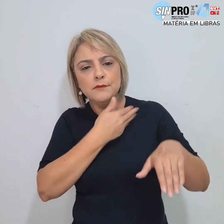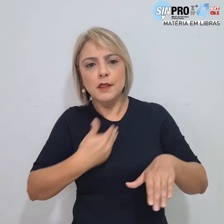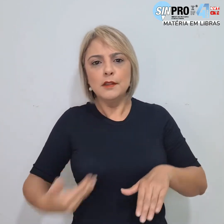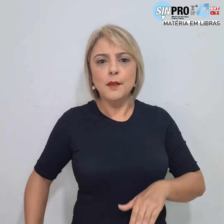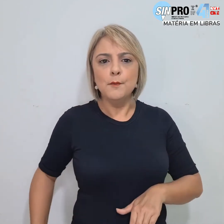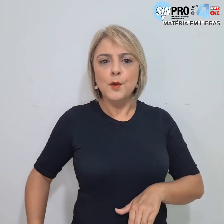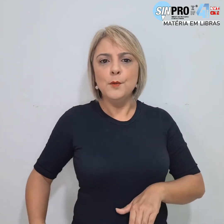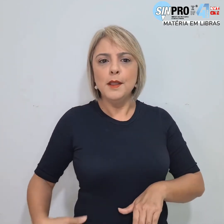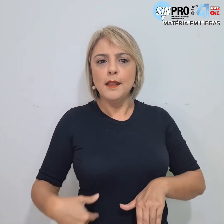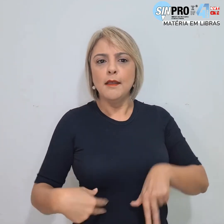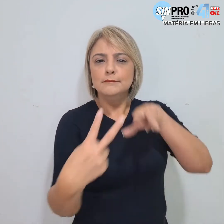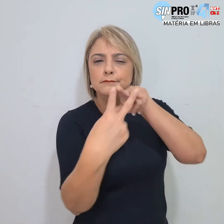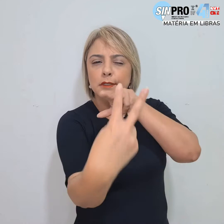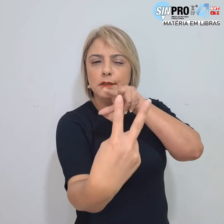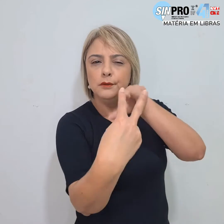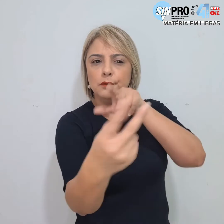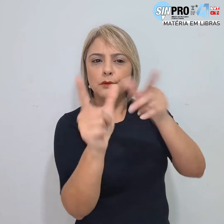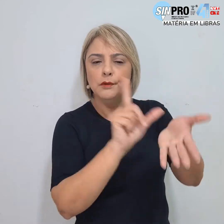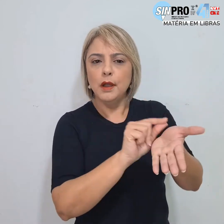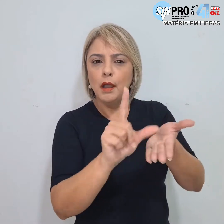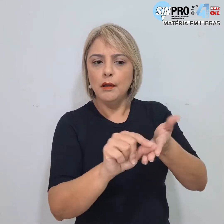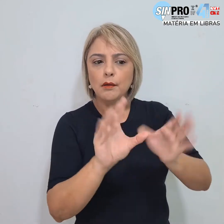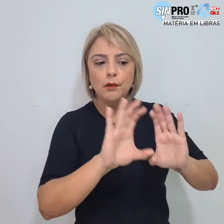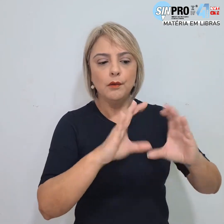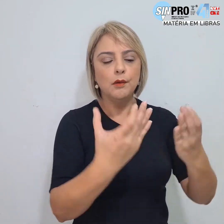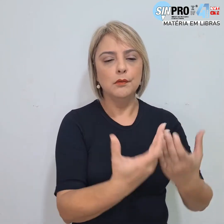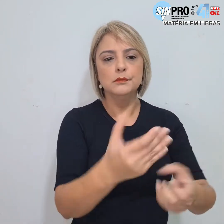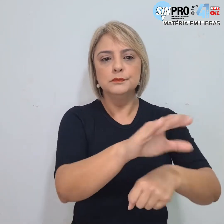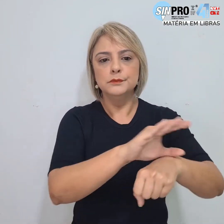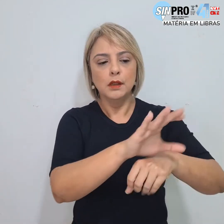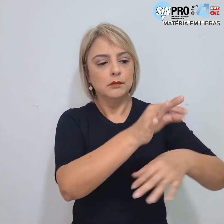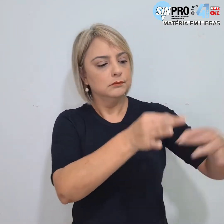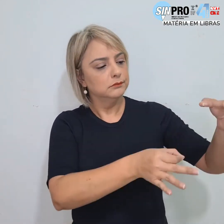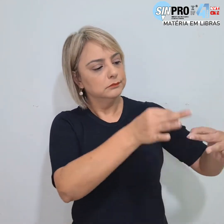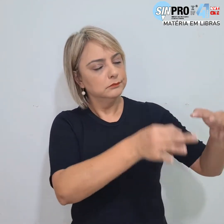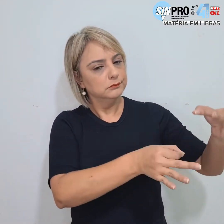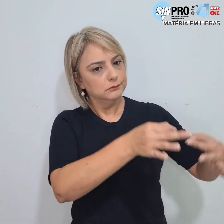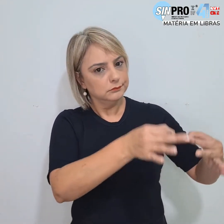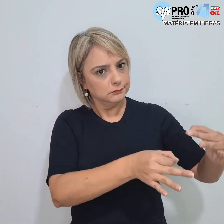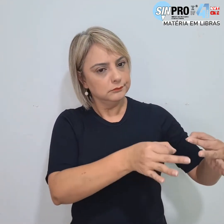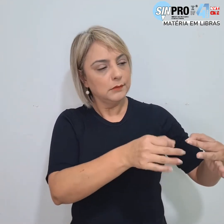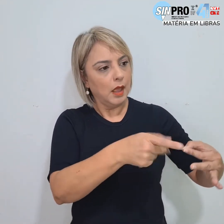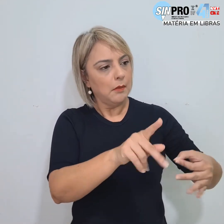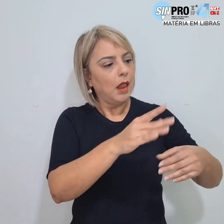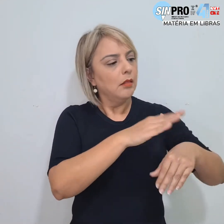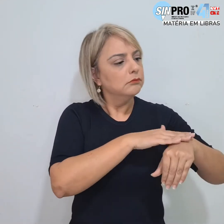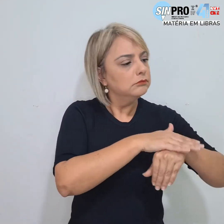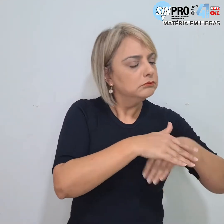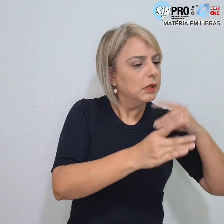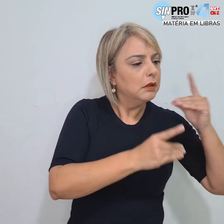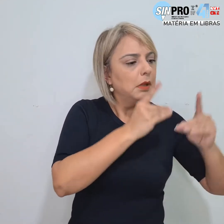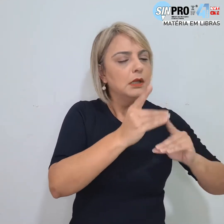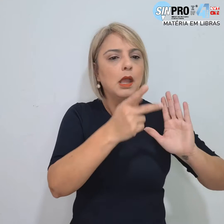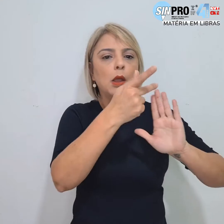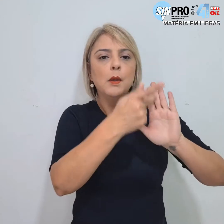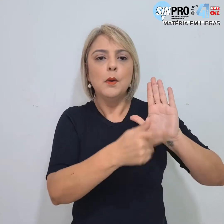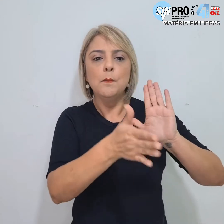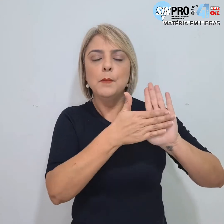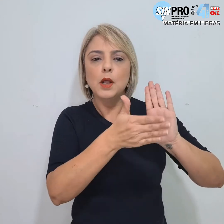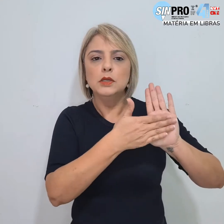virtual, promovida pela Comissão de Constituição e Justiça, para debater o projeto de lei